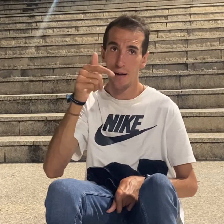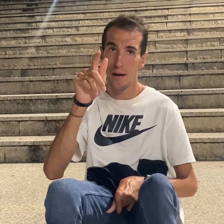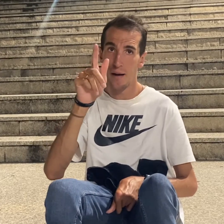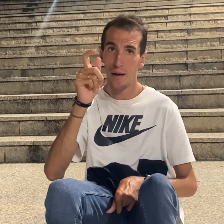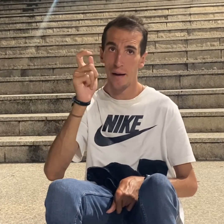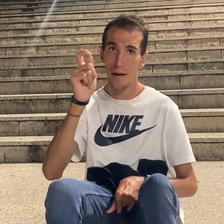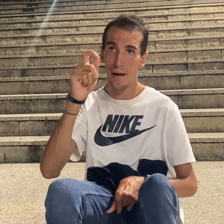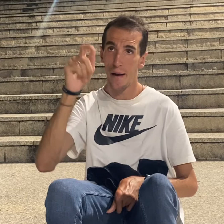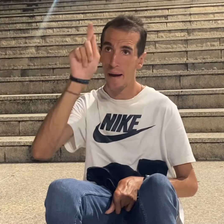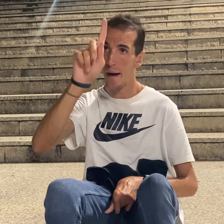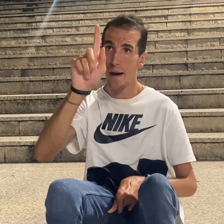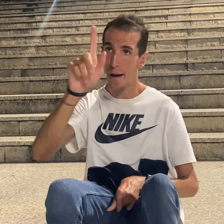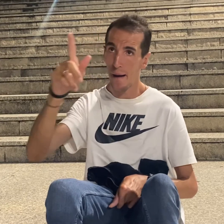Valors,